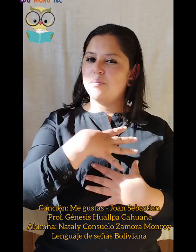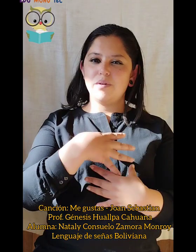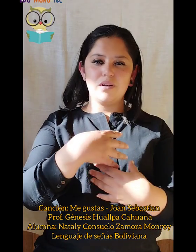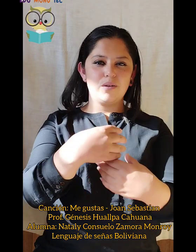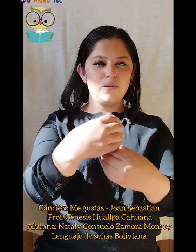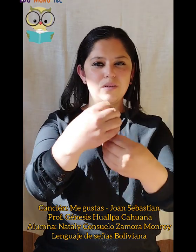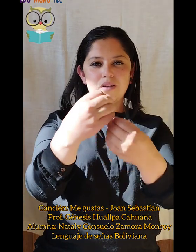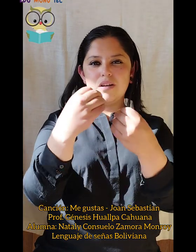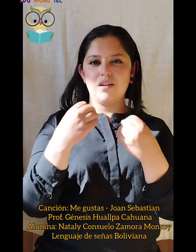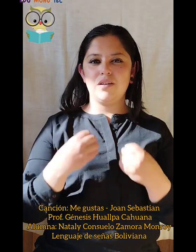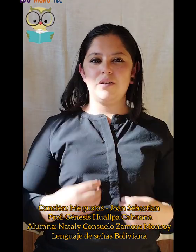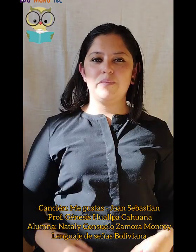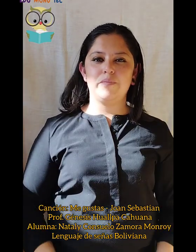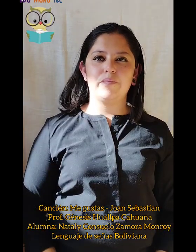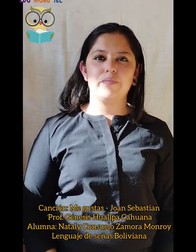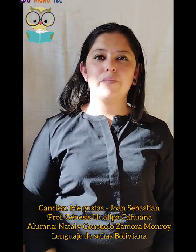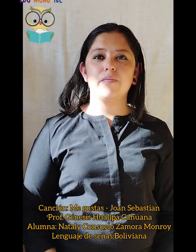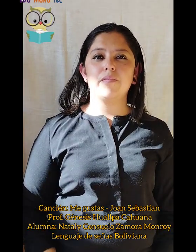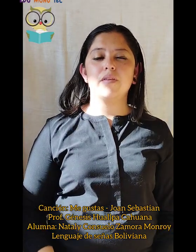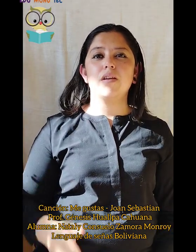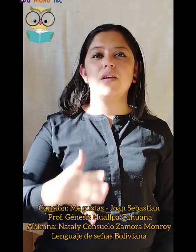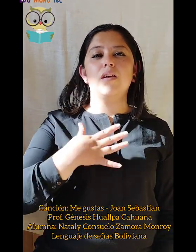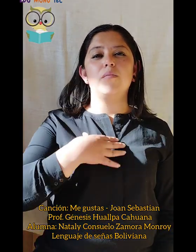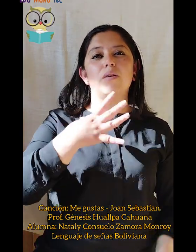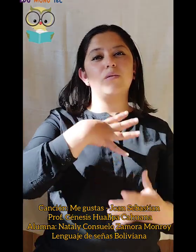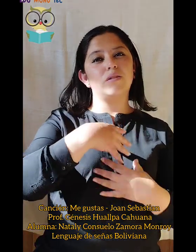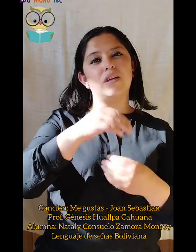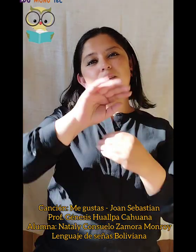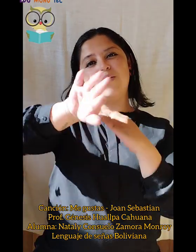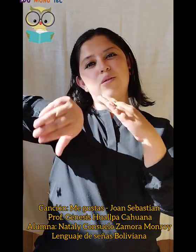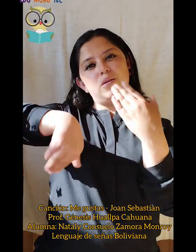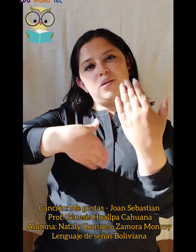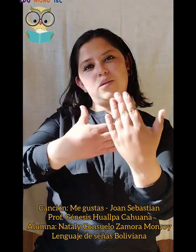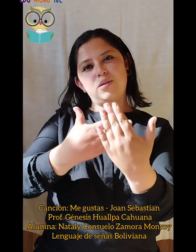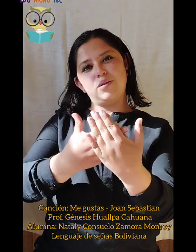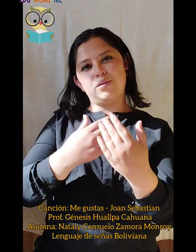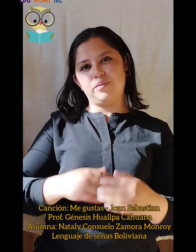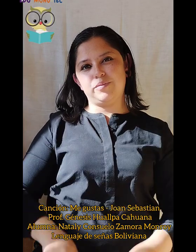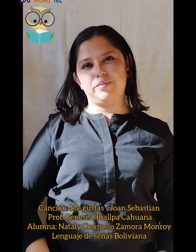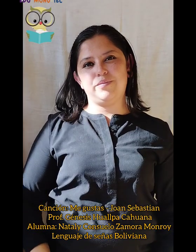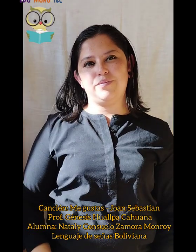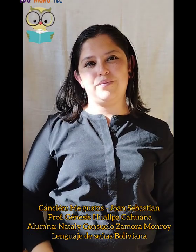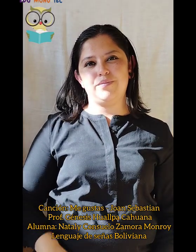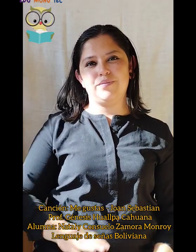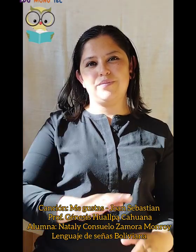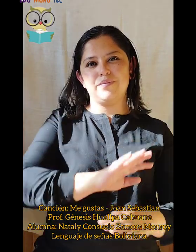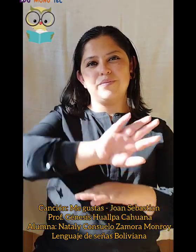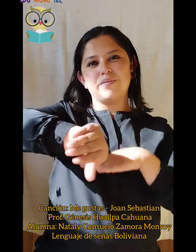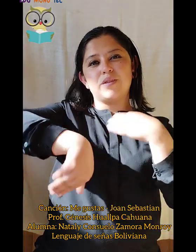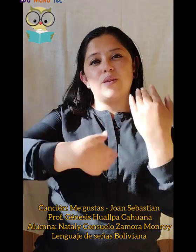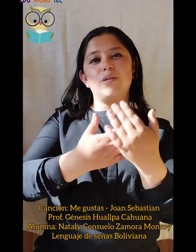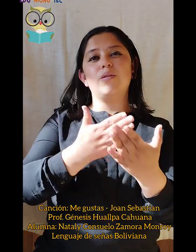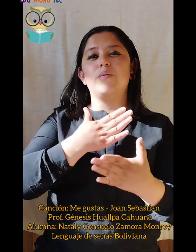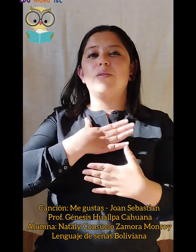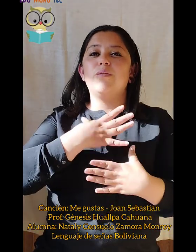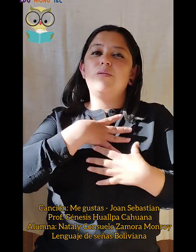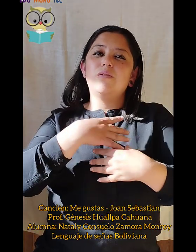Me gusta, me gusta todo Todo me